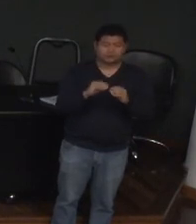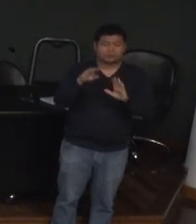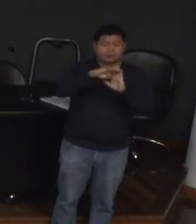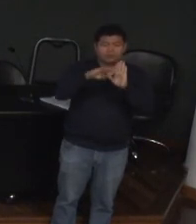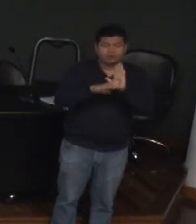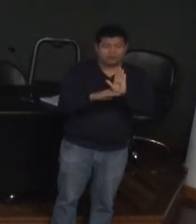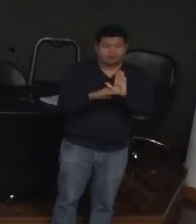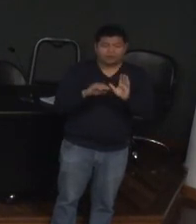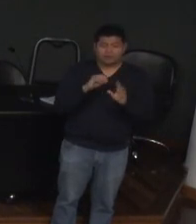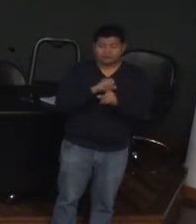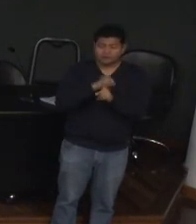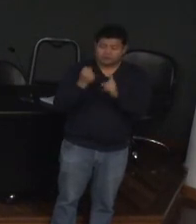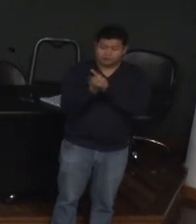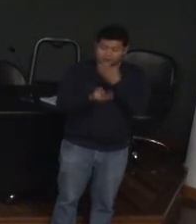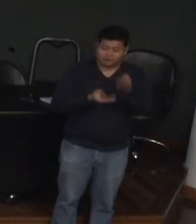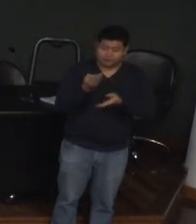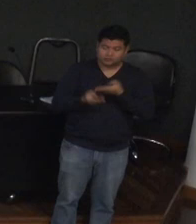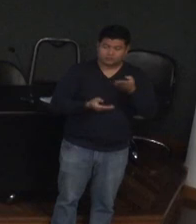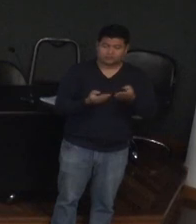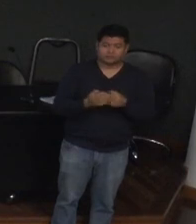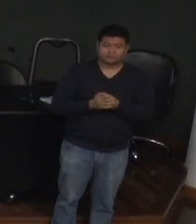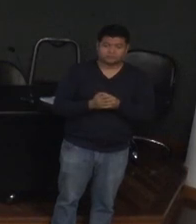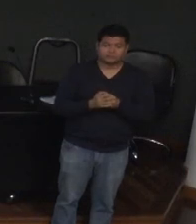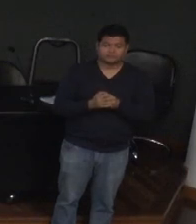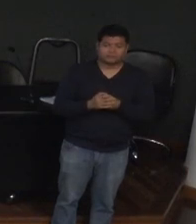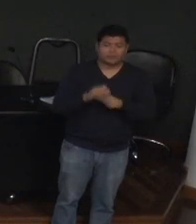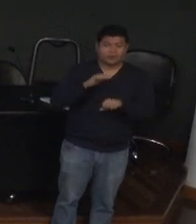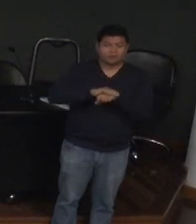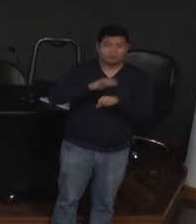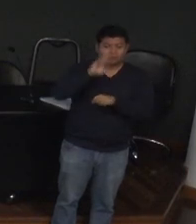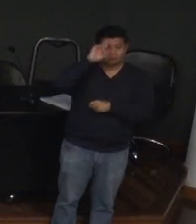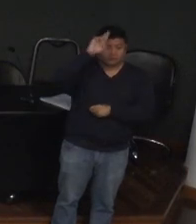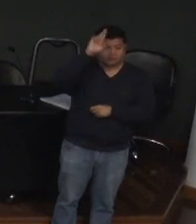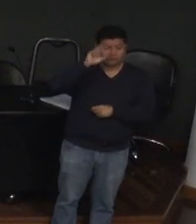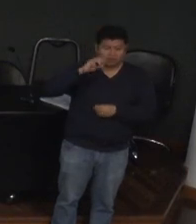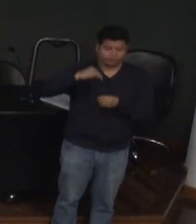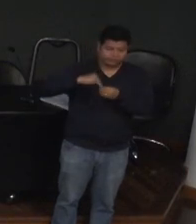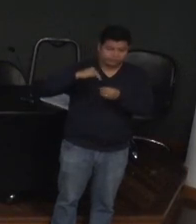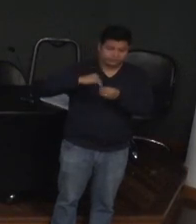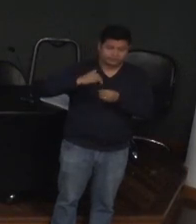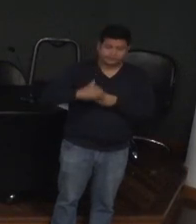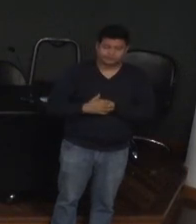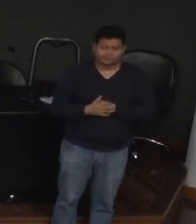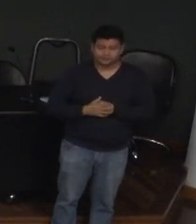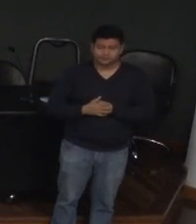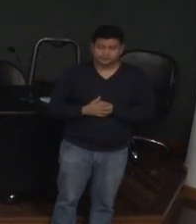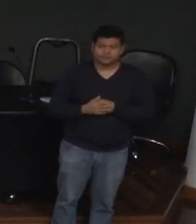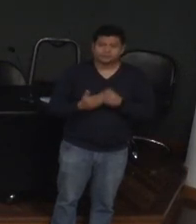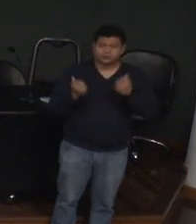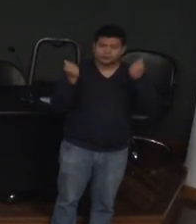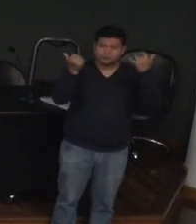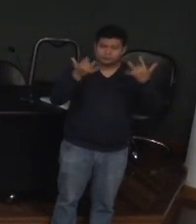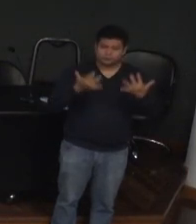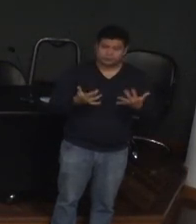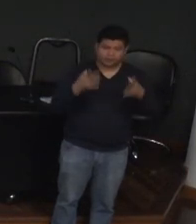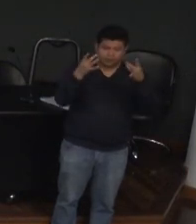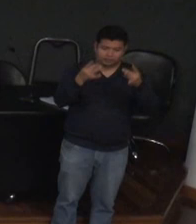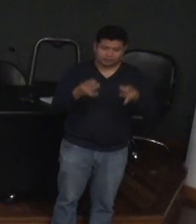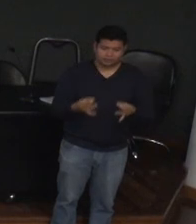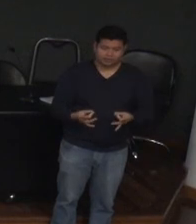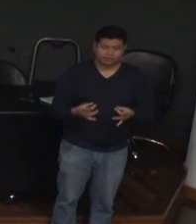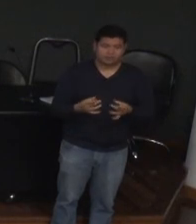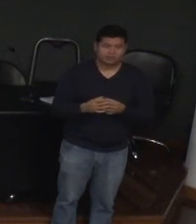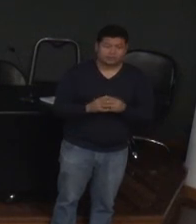As inserções dos dados são feitas pelos municípios. Então, eu já disse o que é esse cadastro único a que eu estou me